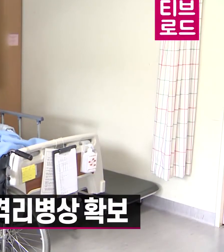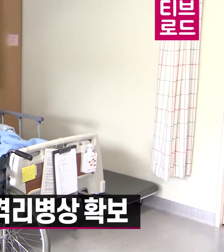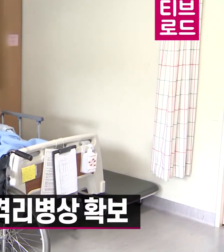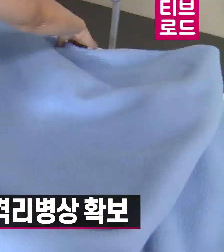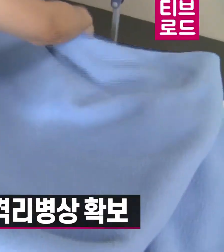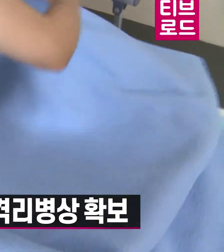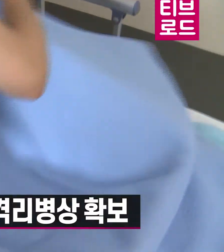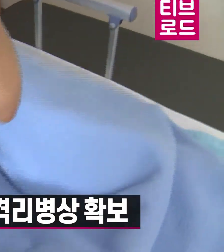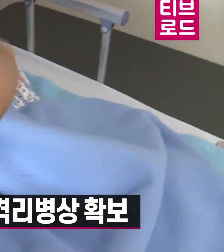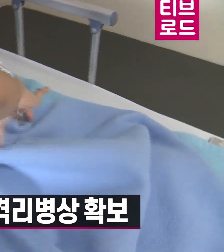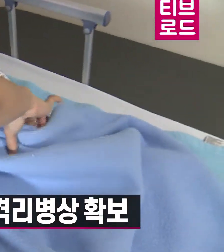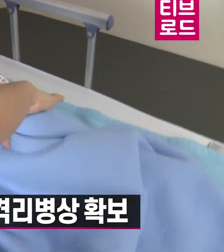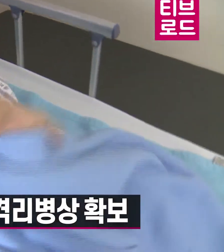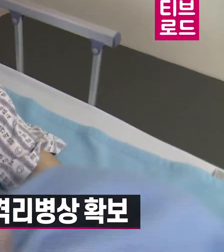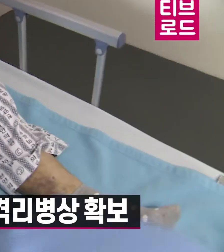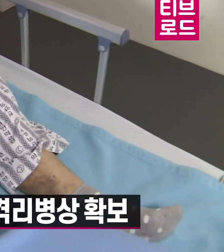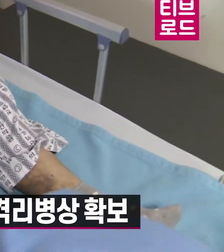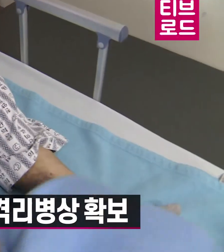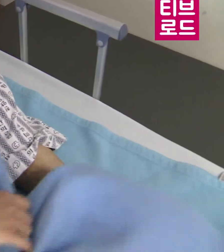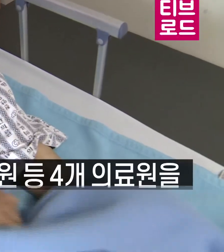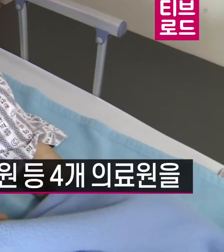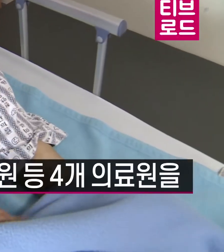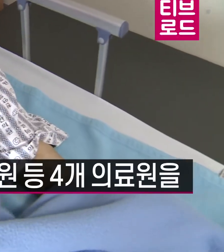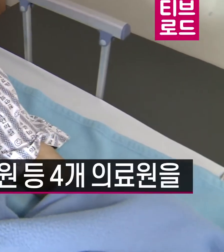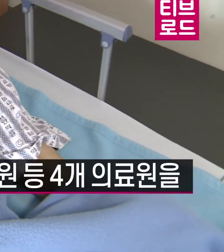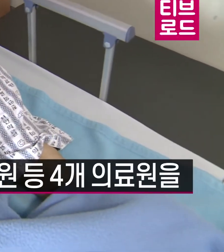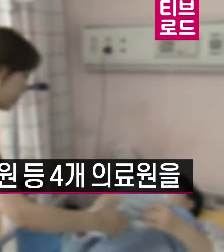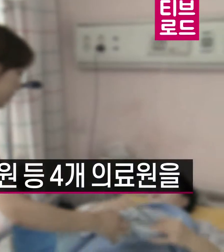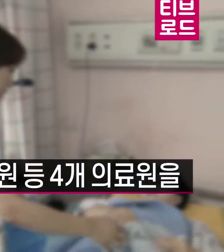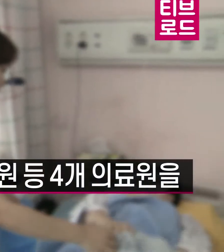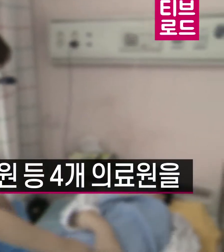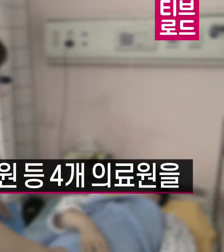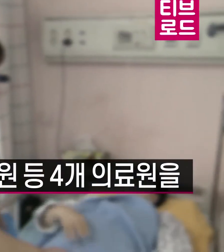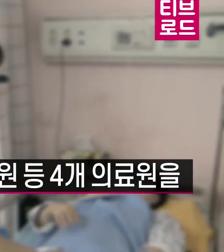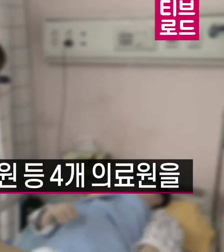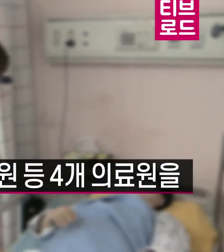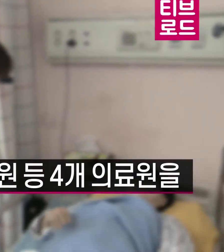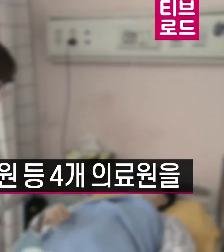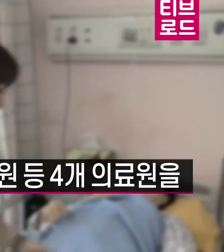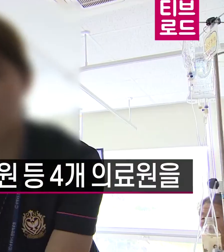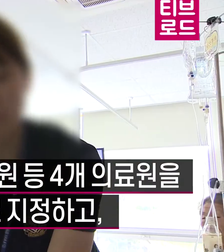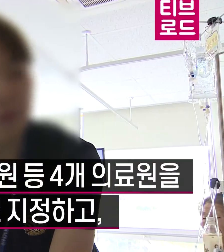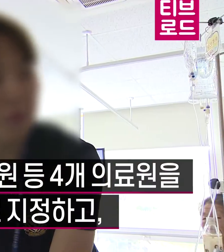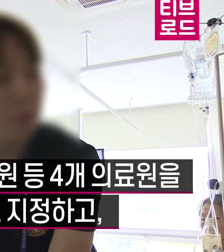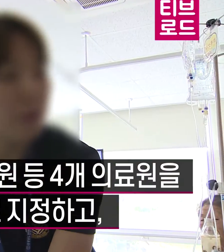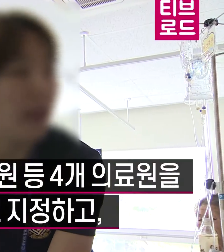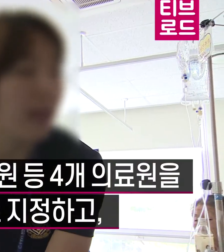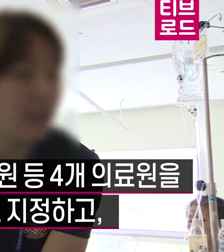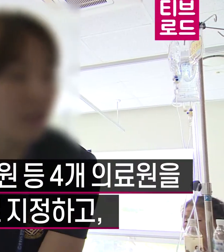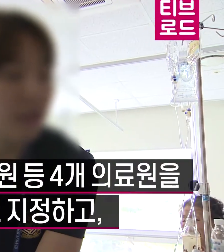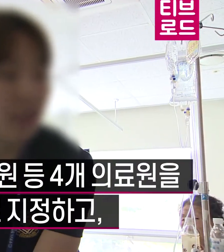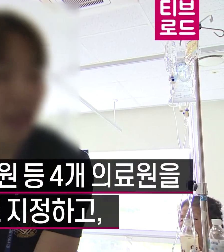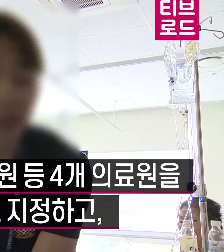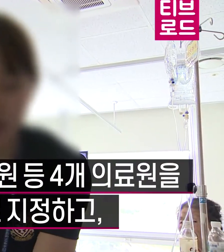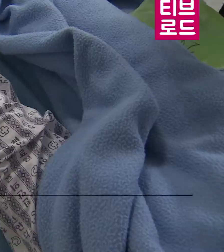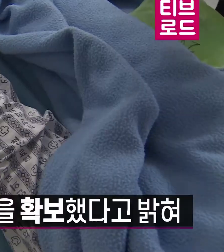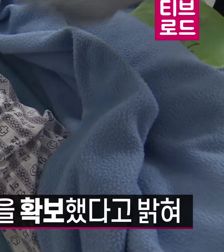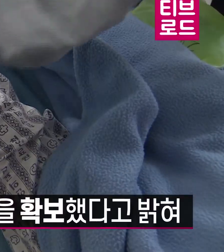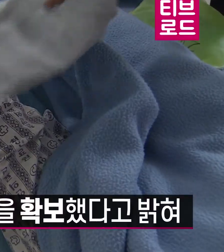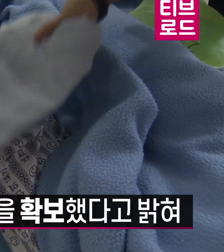가장 시급한 건 격리병상 확보입니다. 도는 천안의료원 등 4개 의료원을 전담병원으로